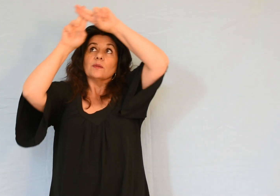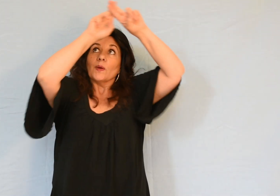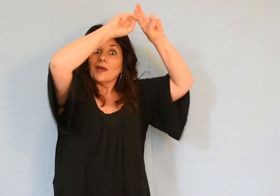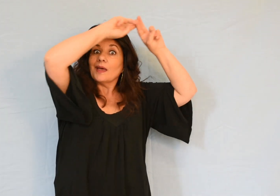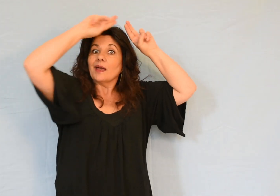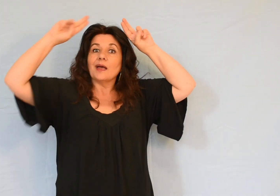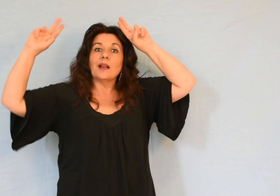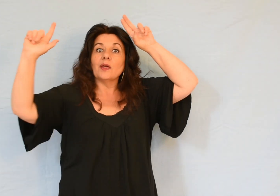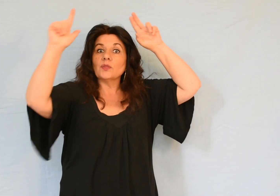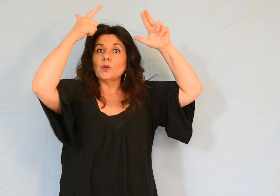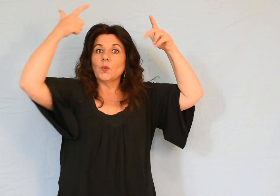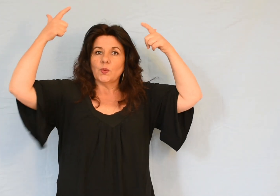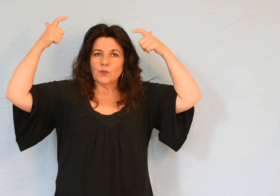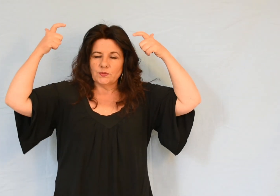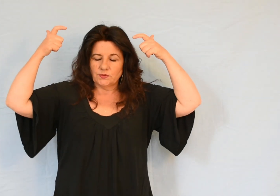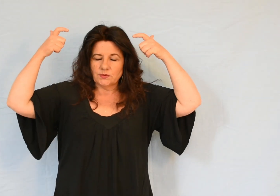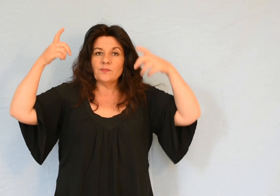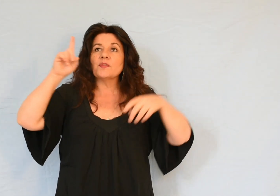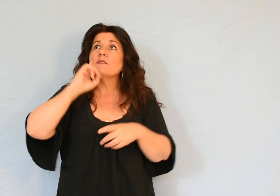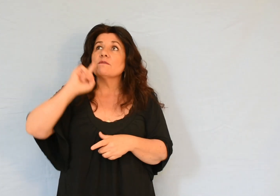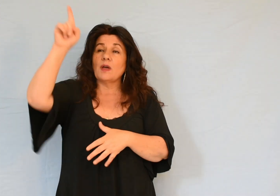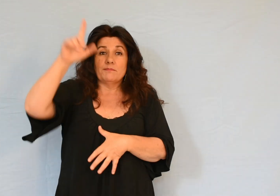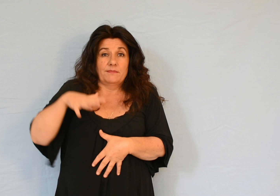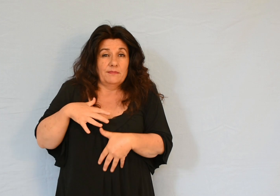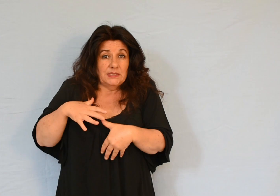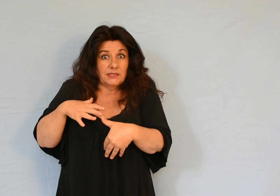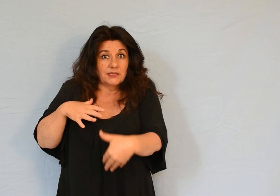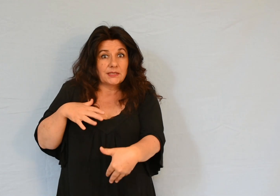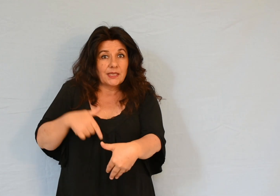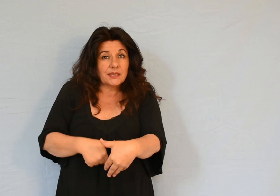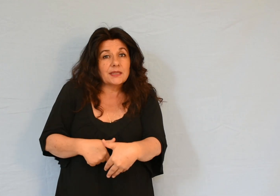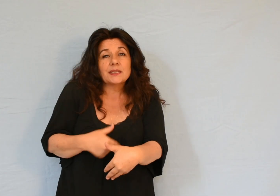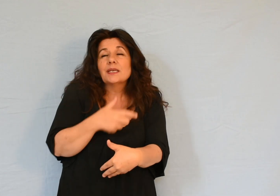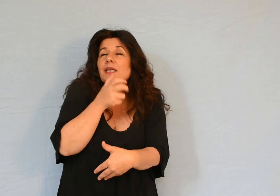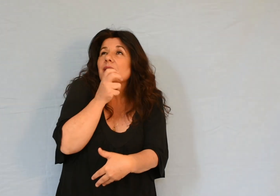Elle est enceinte, elle crie dans la douleur et la torture d'un enfantement.